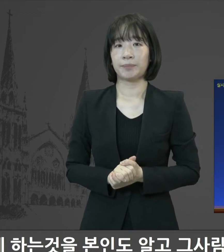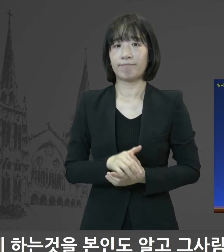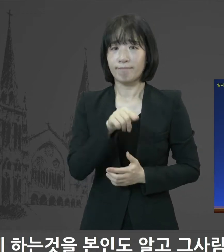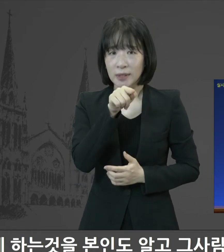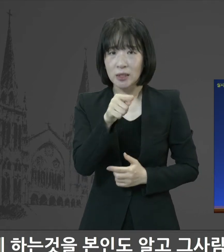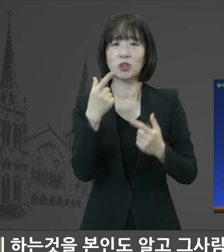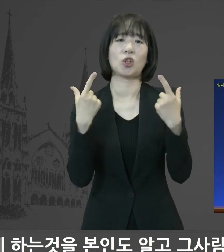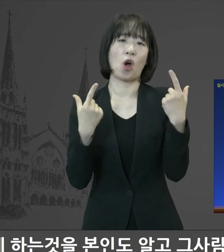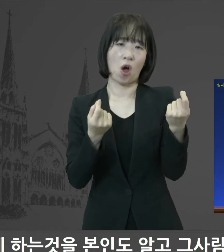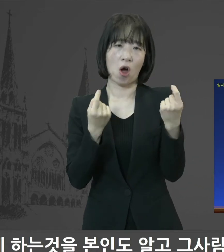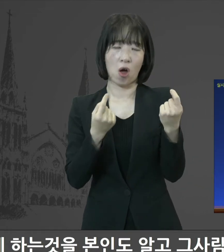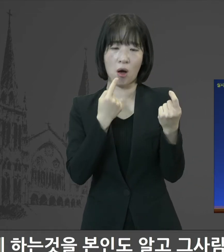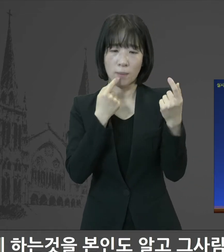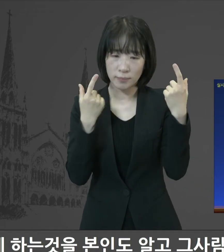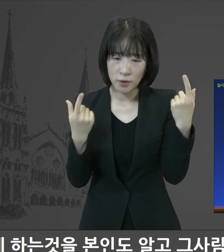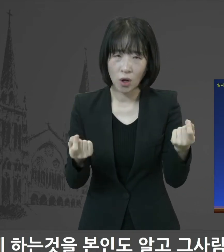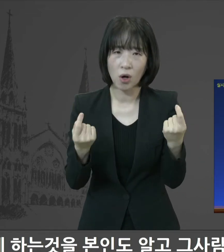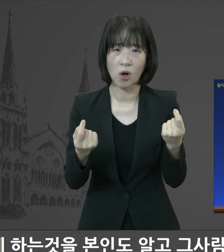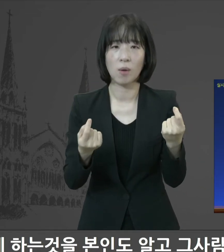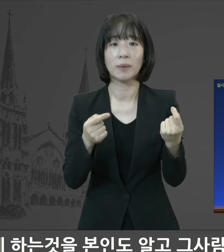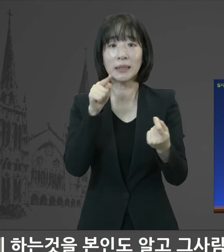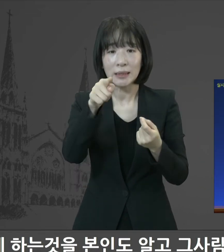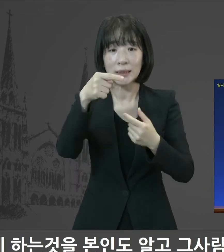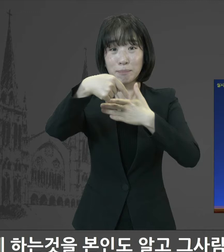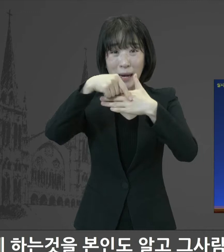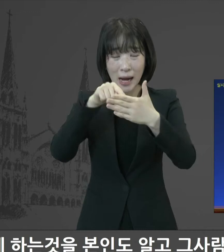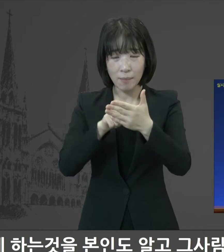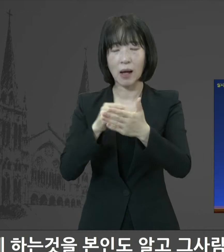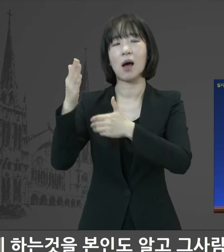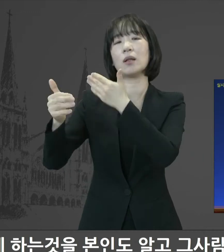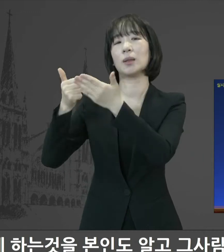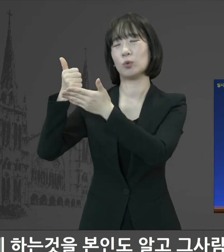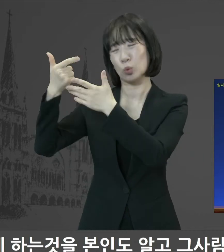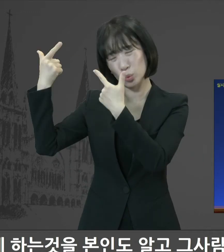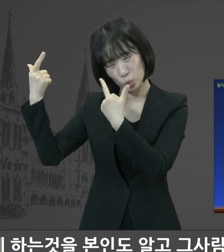마음을 하나님이 우리를 통해서 갖고 있다, 이런 얘기입니다.